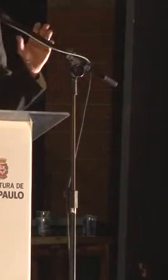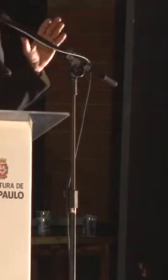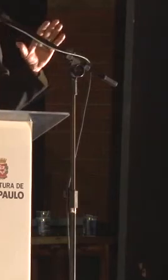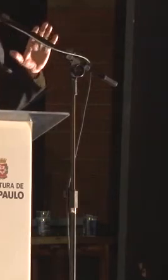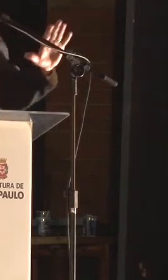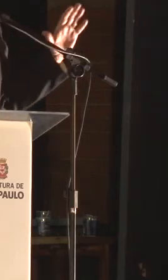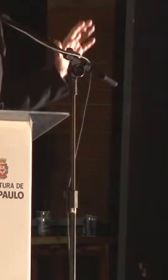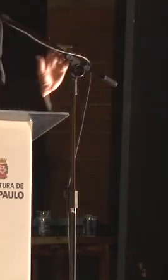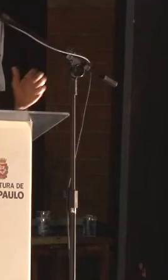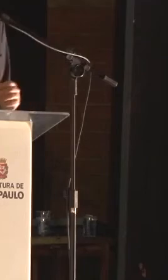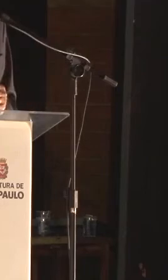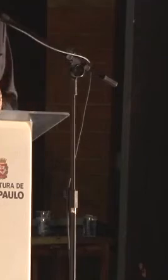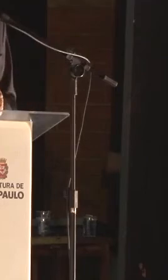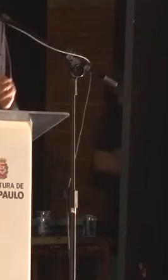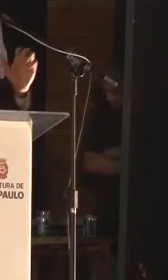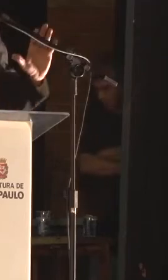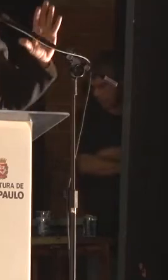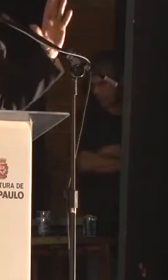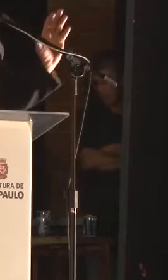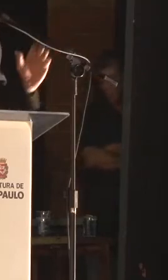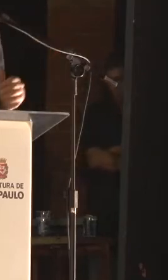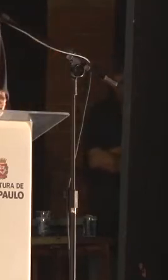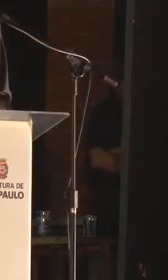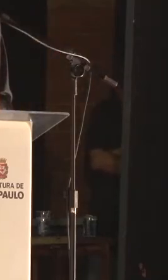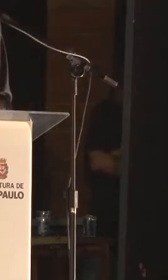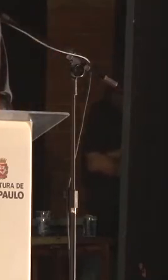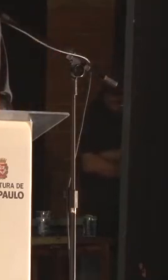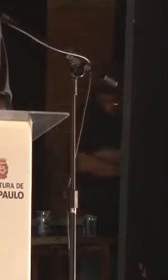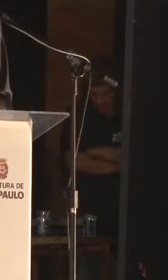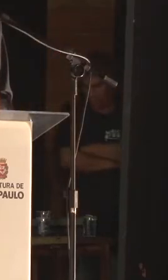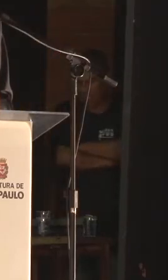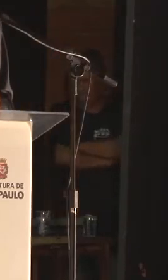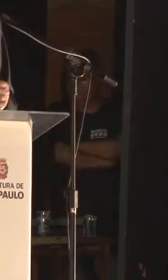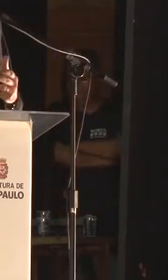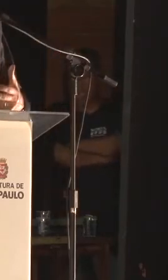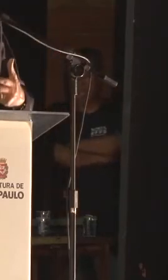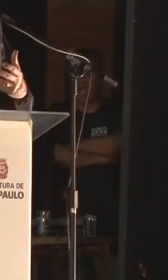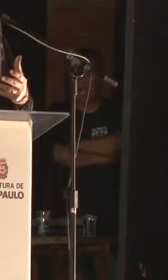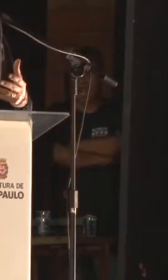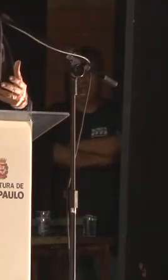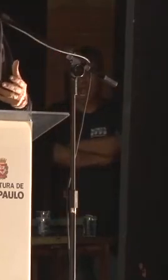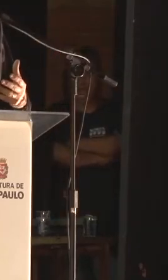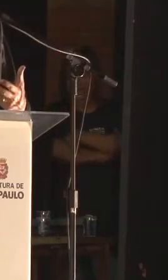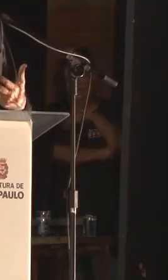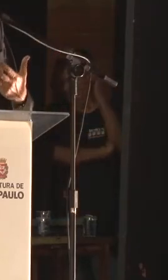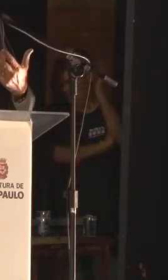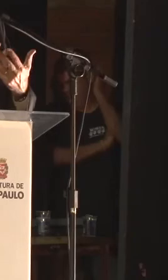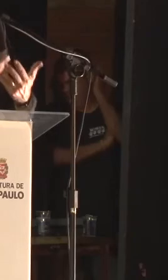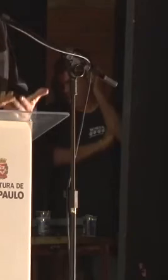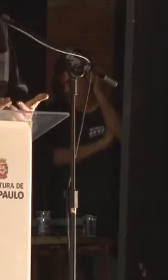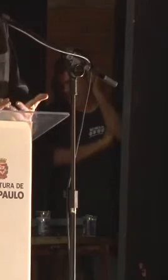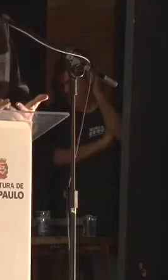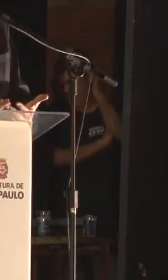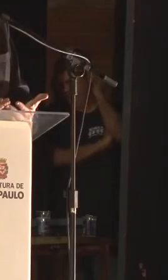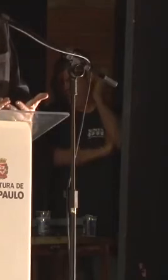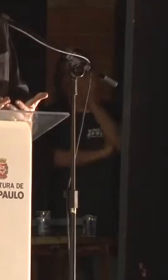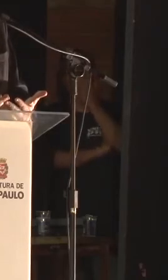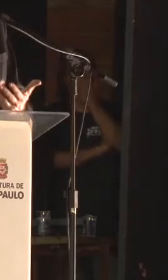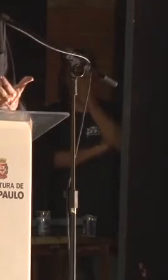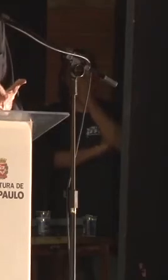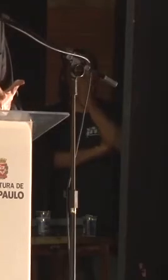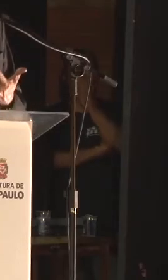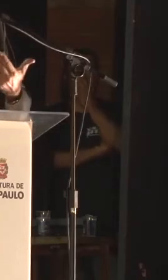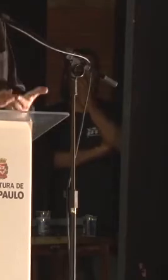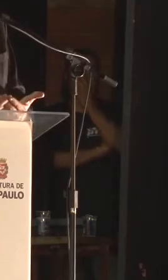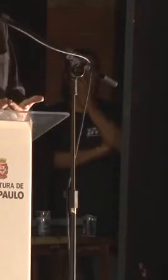eram verdadeiros acampamentos no interior do país, se transformarem com a chegada dos educadores,